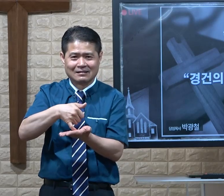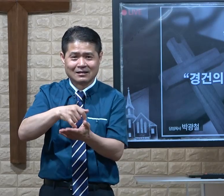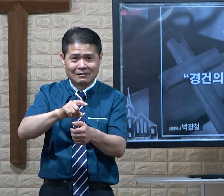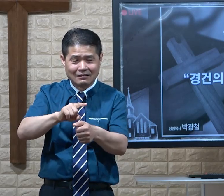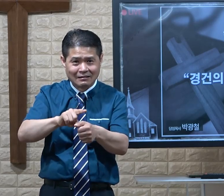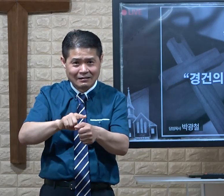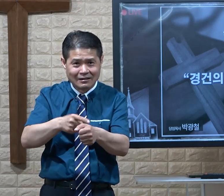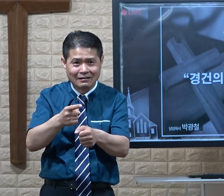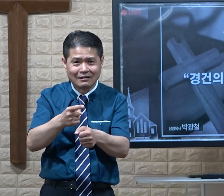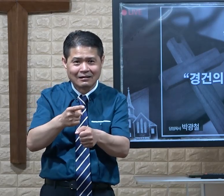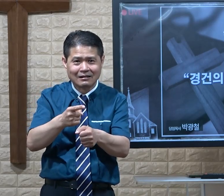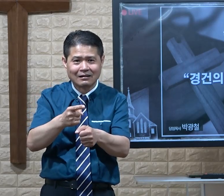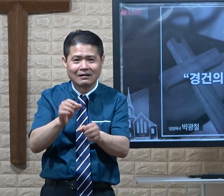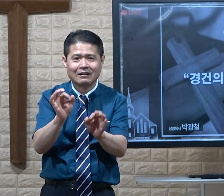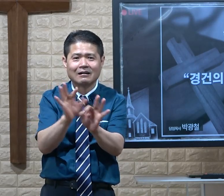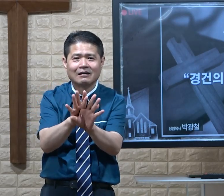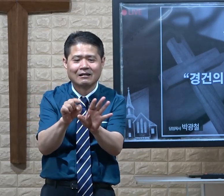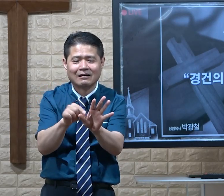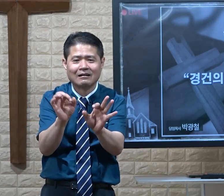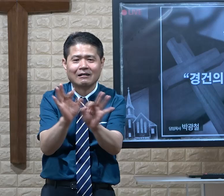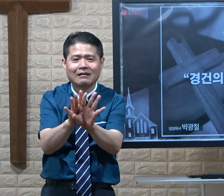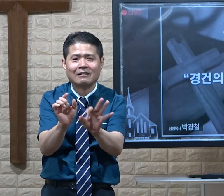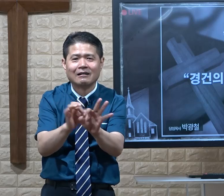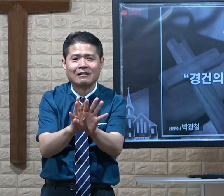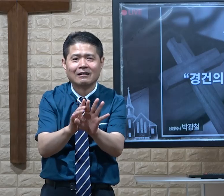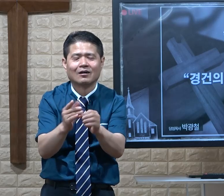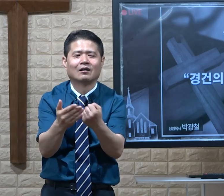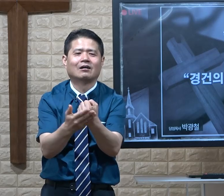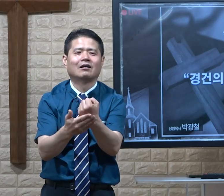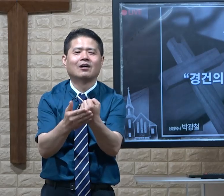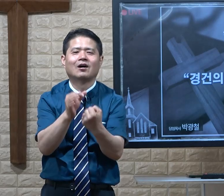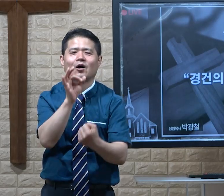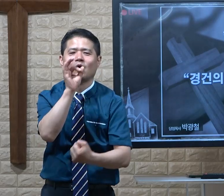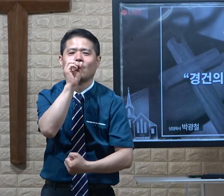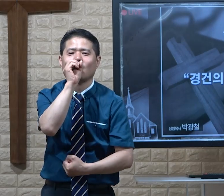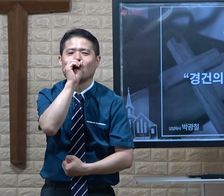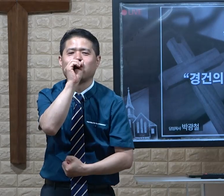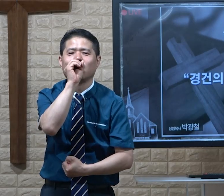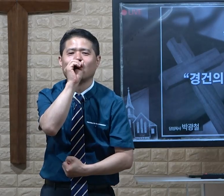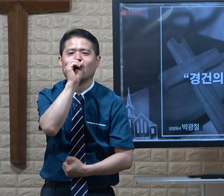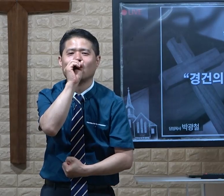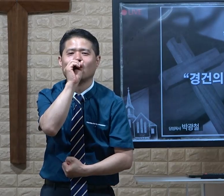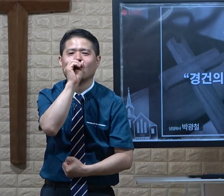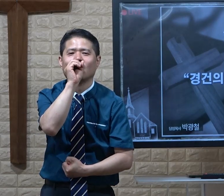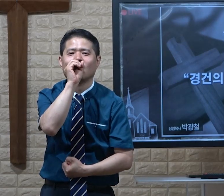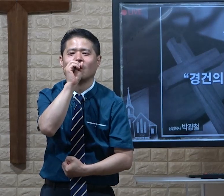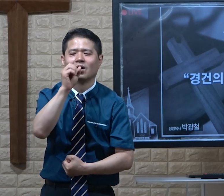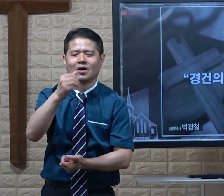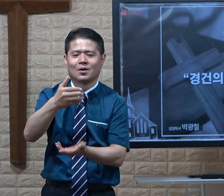교회에서는 잘 지키다가 밖에서는 못 지키는, 밖에서는 오히려 지키지 않는 은혜조차